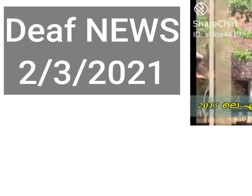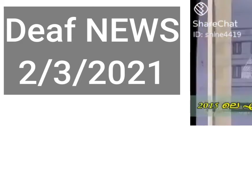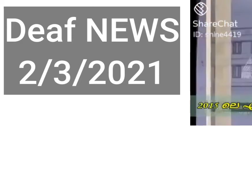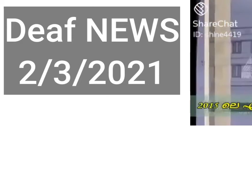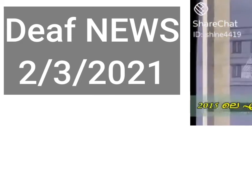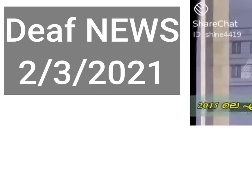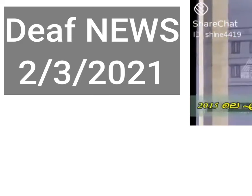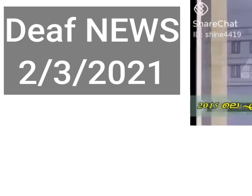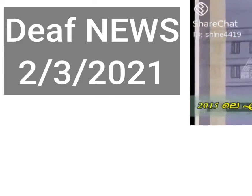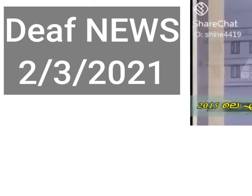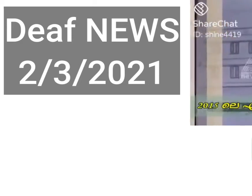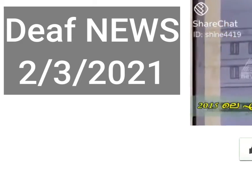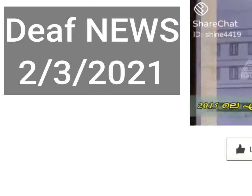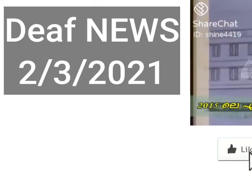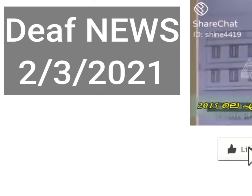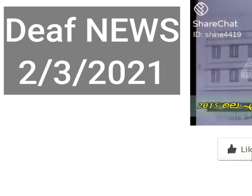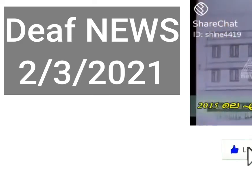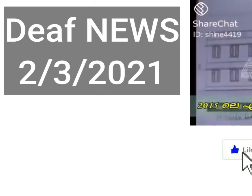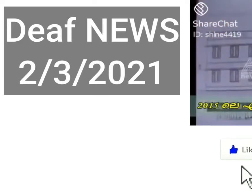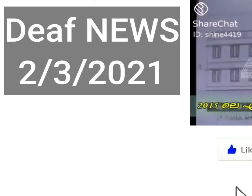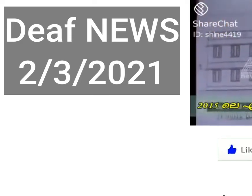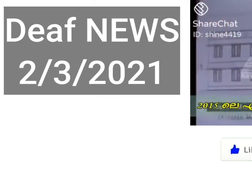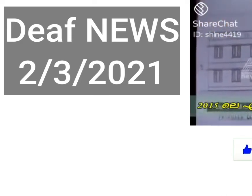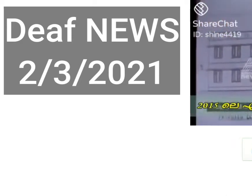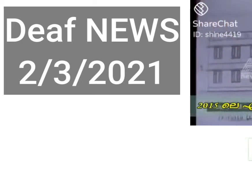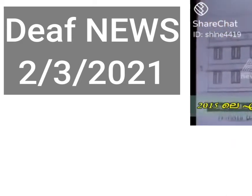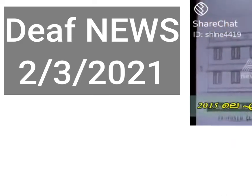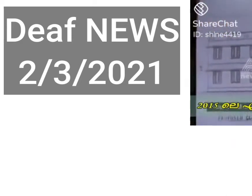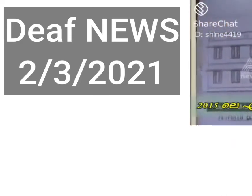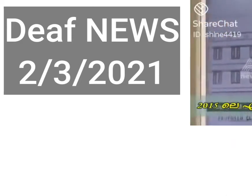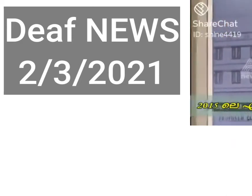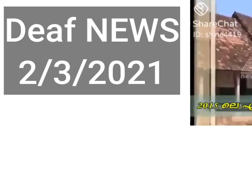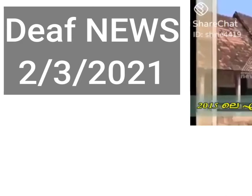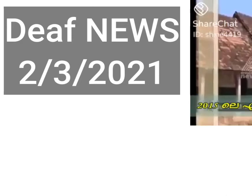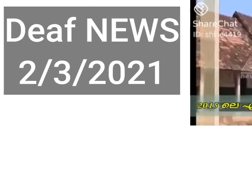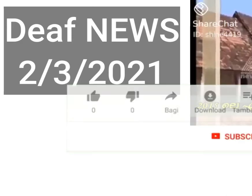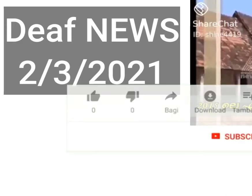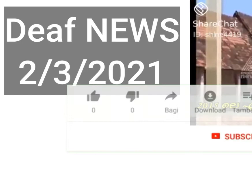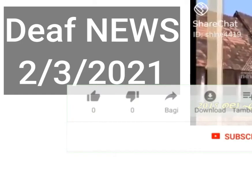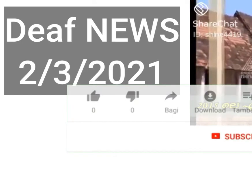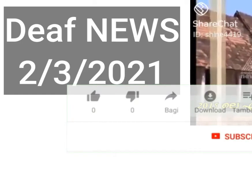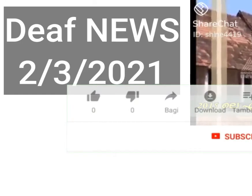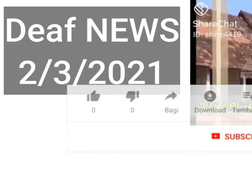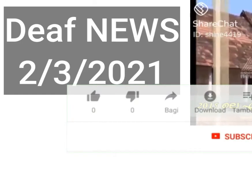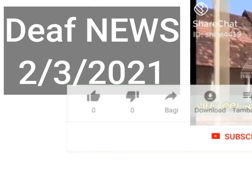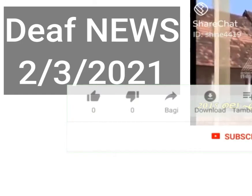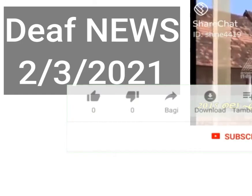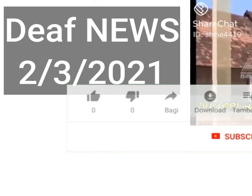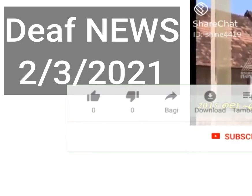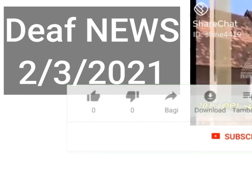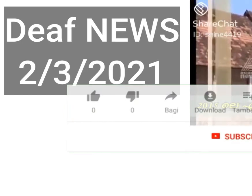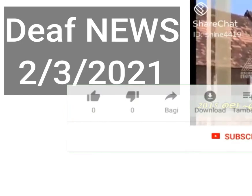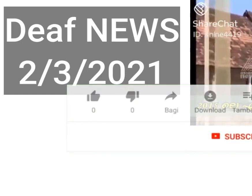മൂലം വിദ്യാർത്ഥികളുടെ എണ്ണം കുറഞ്ഞുകൊണ്ടിരിക്കുന്നു. സ്കൂളിന് പുതിയ കെട്ടിടം നിർമ്മിക്കണമെന്ന് ആവശ്യപ്പെട്ട് നാട്ടുകാർ നിരവധി നിവേദനങ്ങൾ നൽകിയെങ്കിലും ഫലം